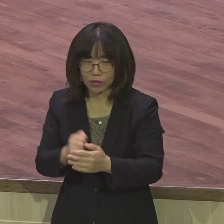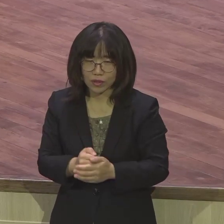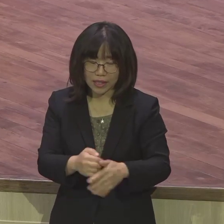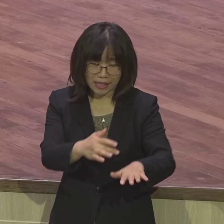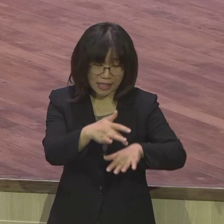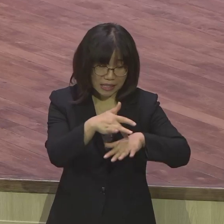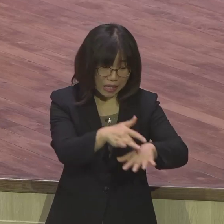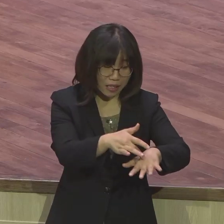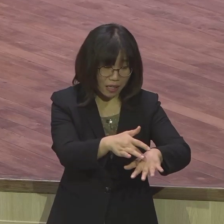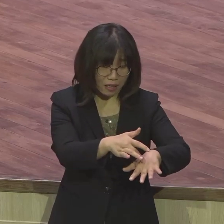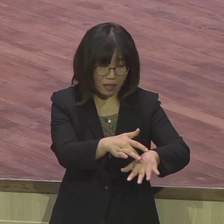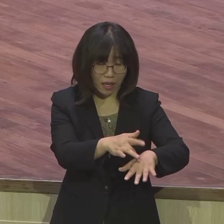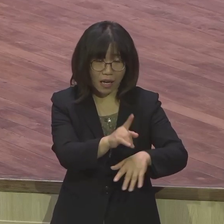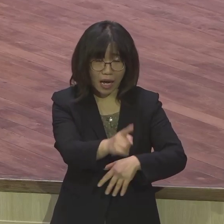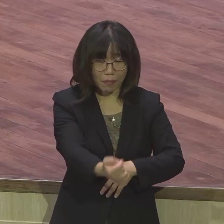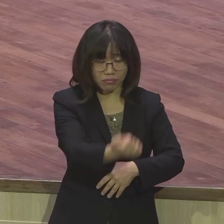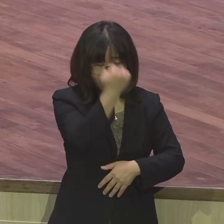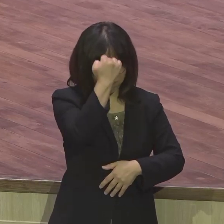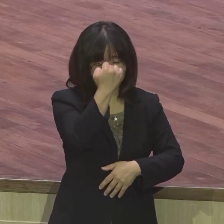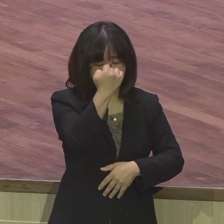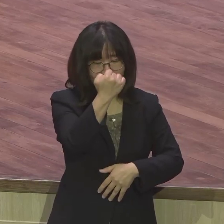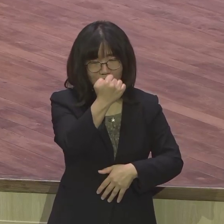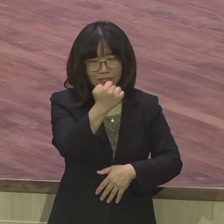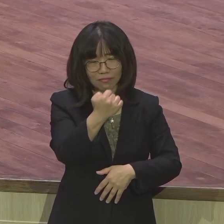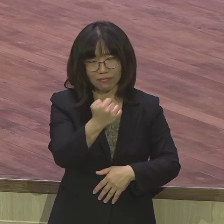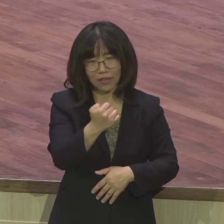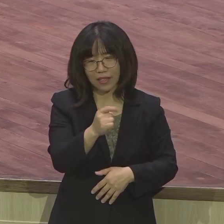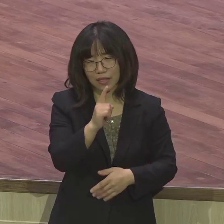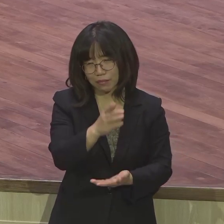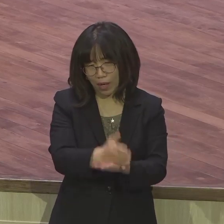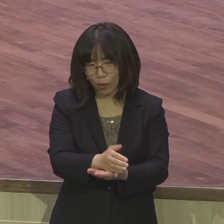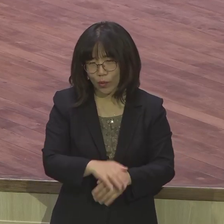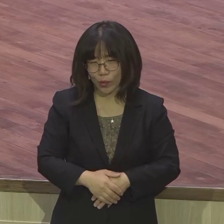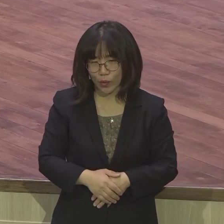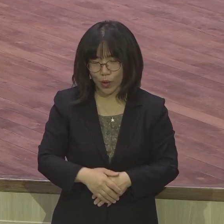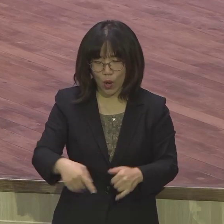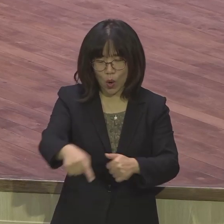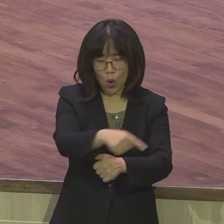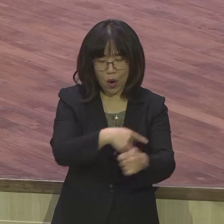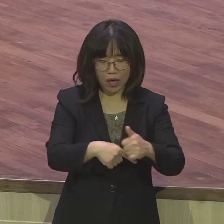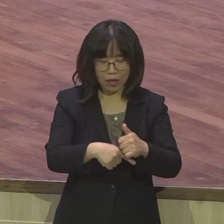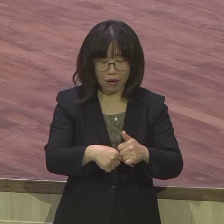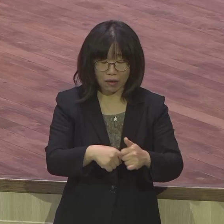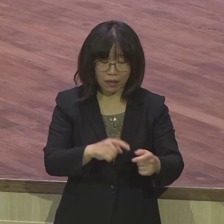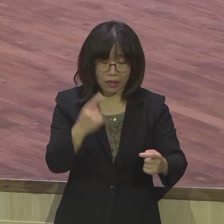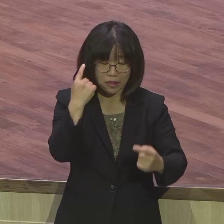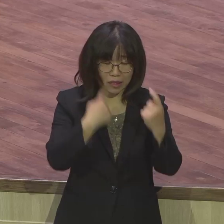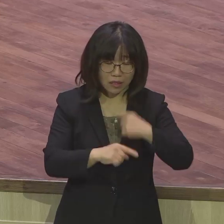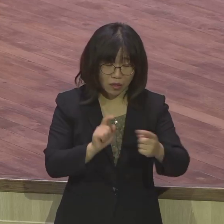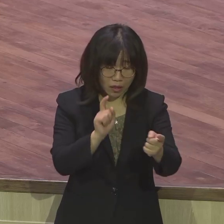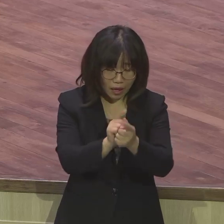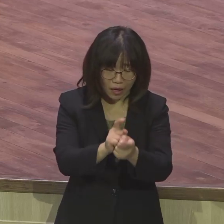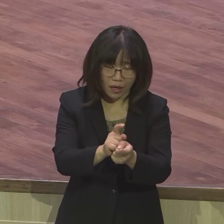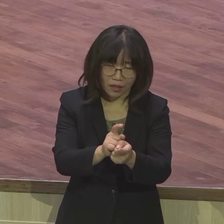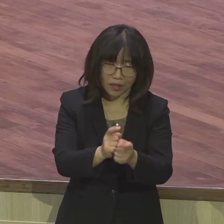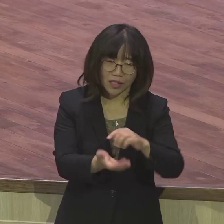맞고, 불신하게 한번 맞고, 환경에 한번 맞고 집중하지 마시고 미리 준비하세요. 미리.